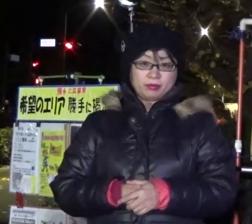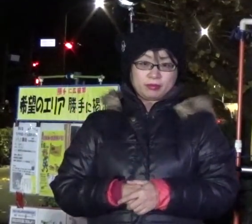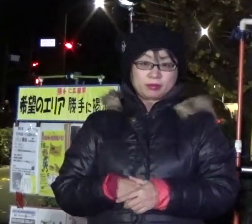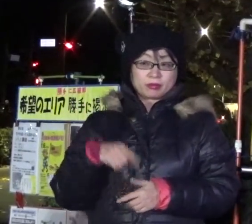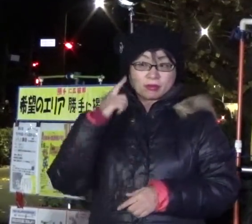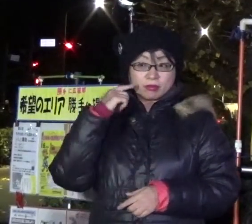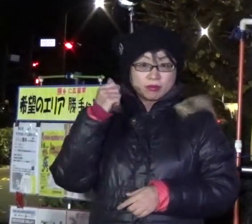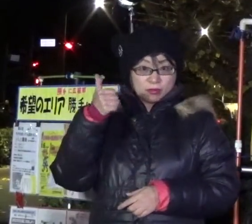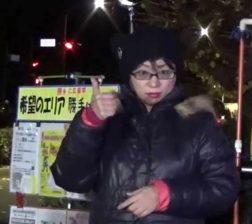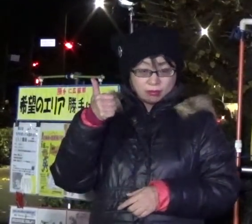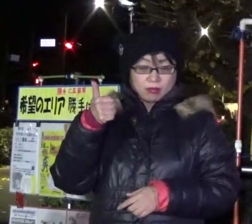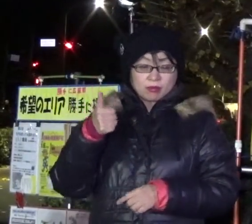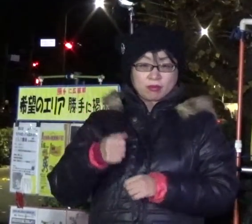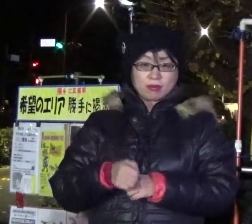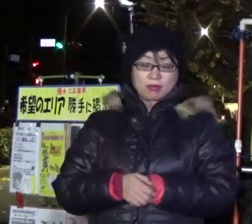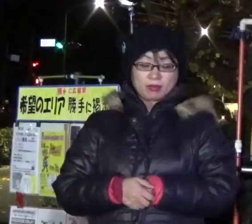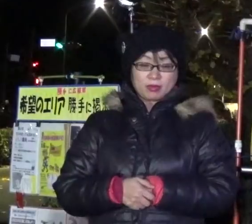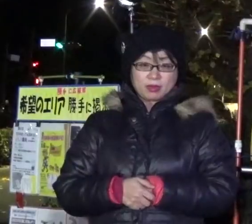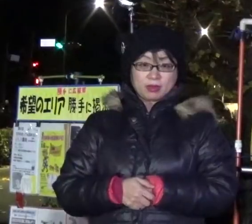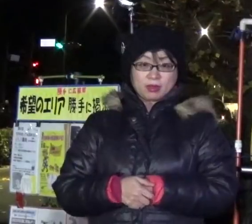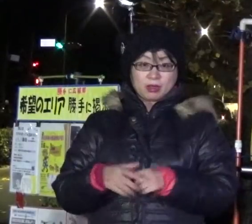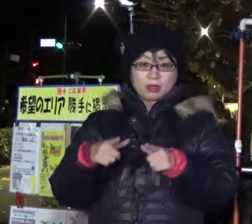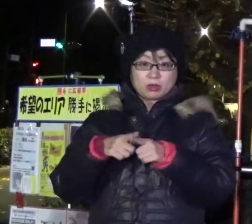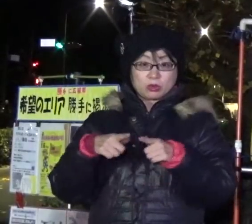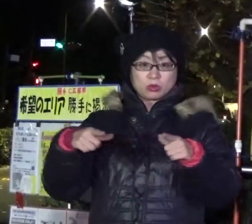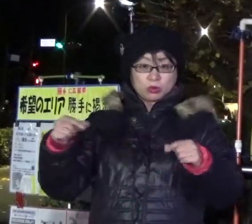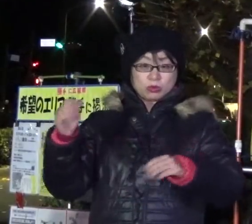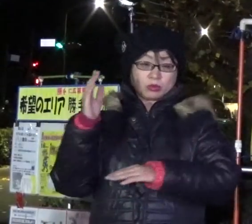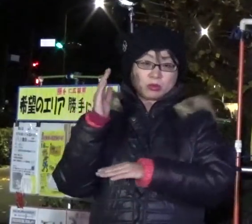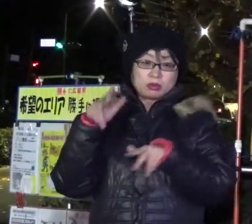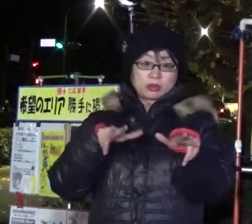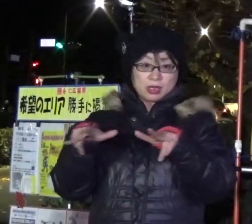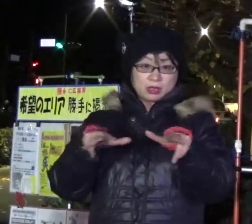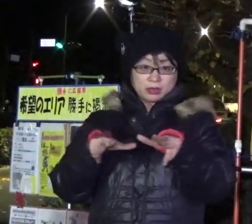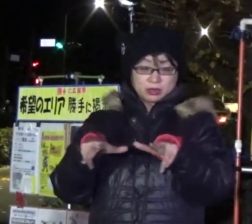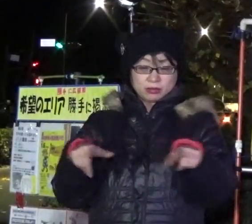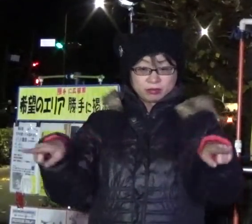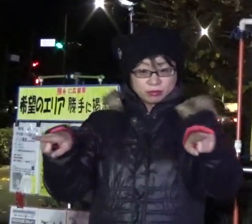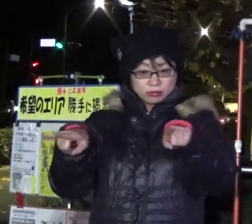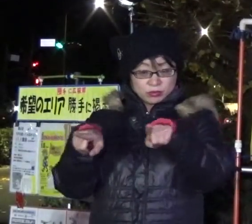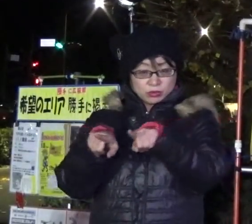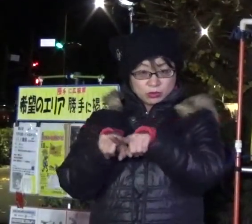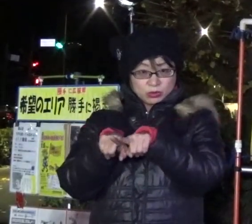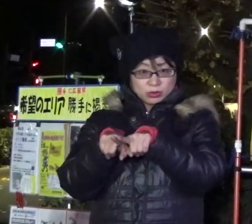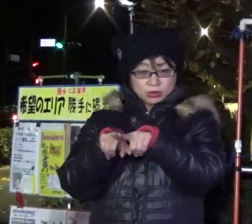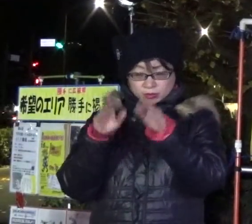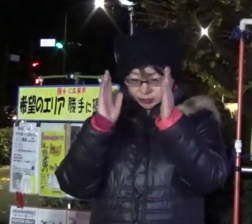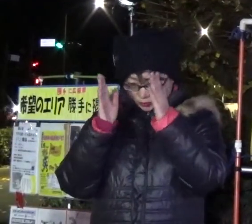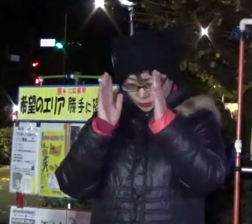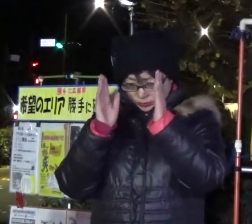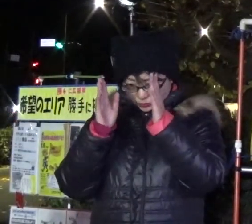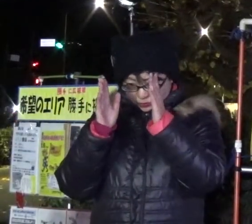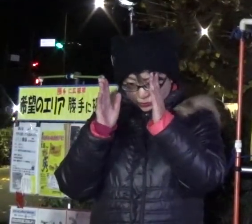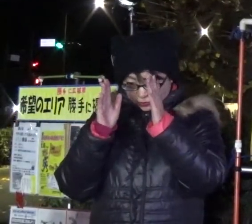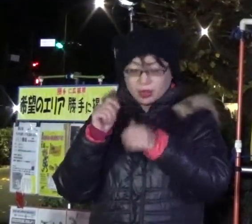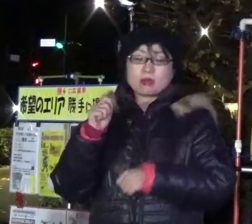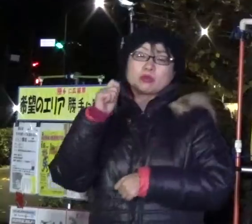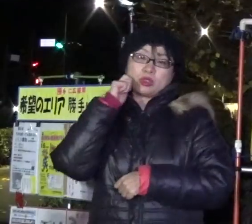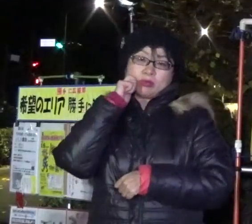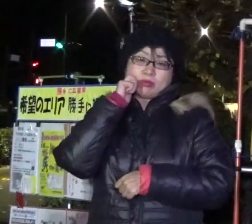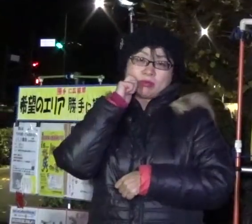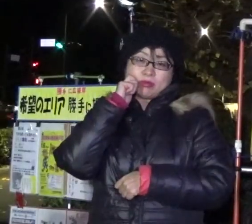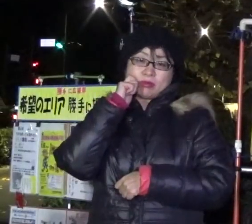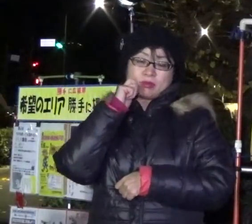はですね、国政レベルの統一戦線を作ろうと思って努力したんですが、できずに64